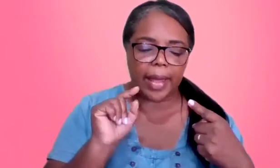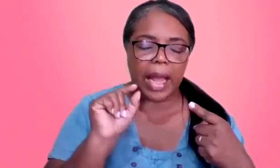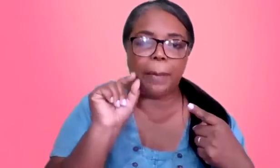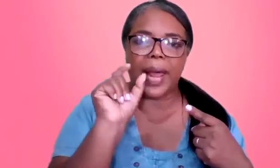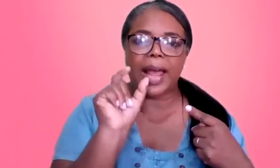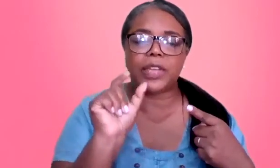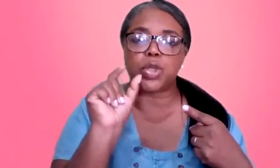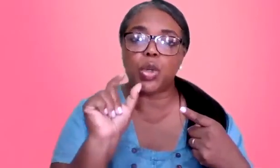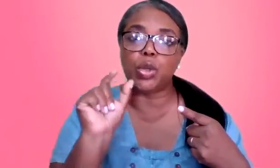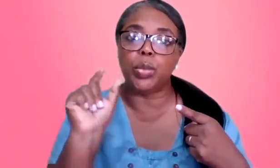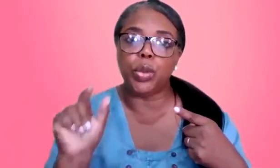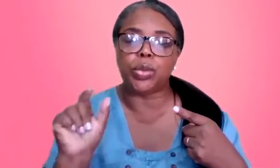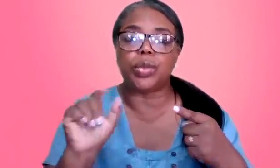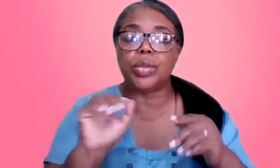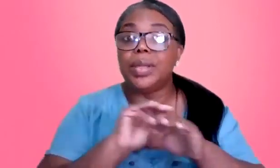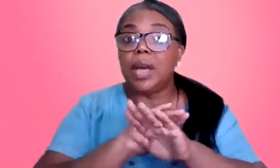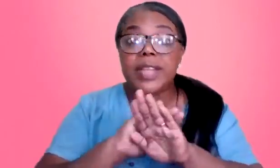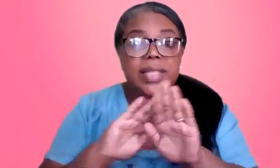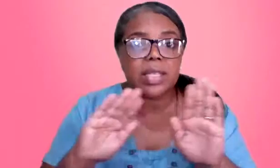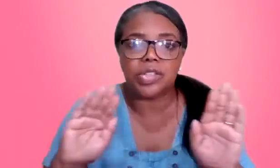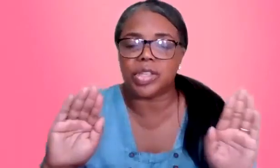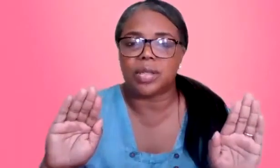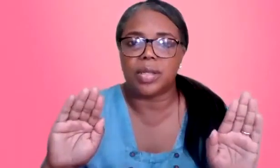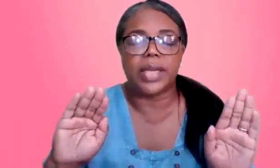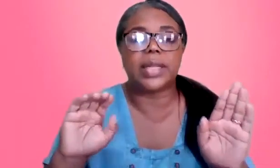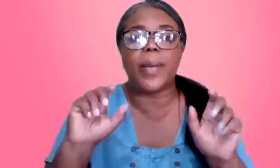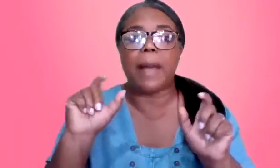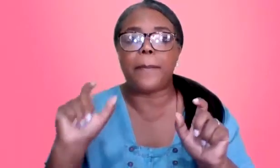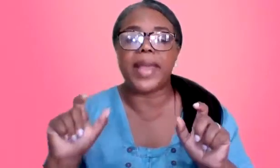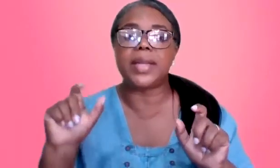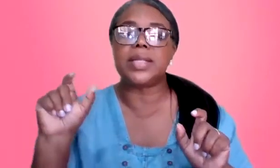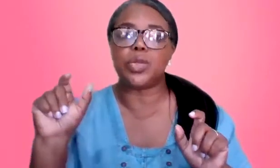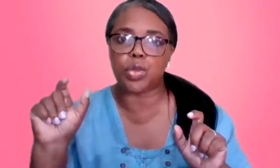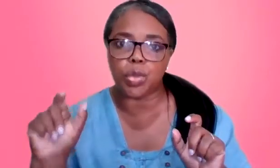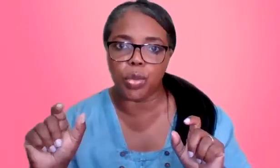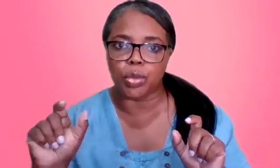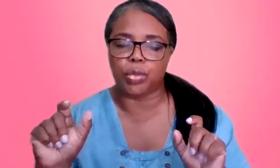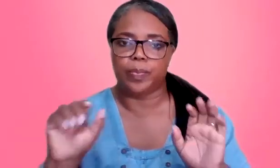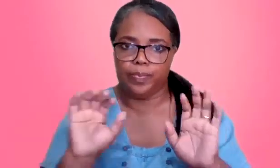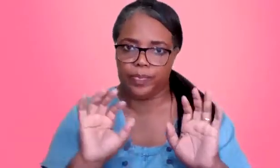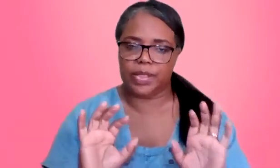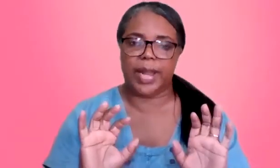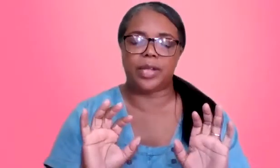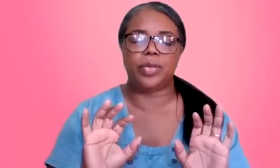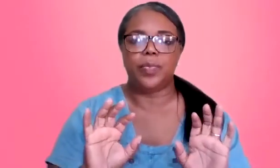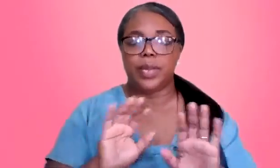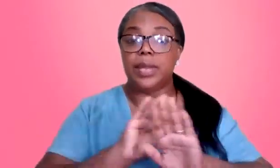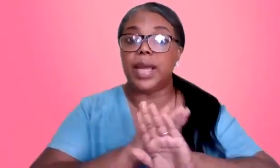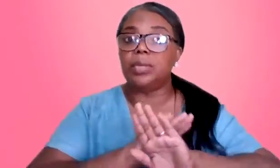a palavra surdo-mudo não existe. Então, é apenas surdo, certo? Não